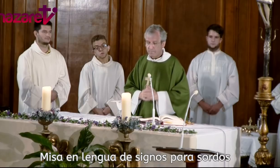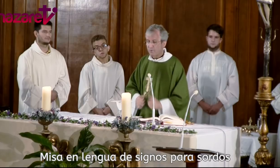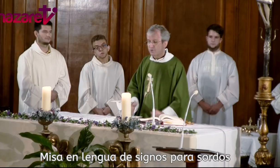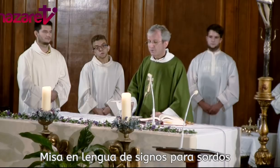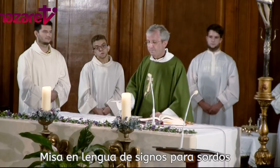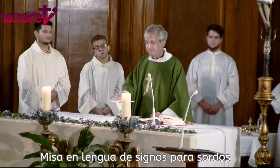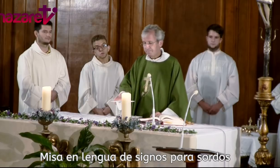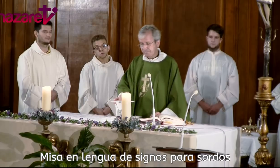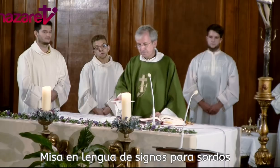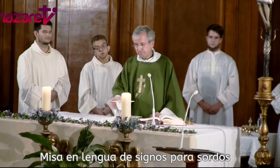tiempos.